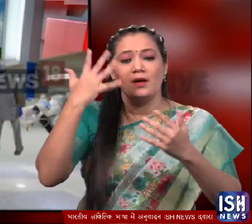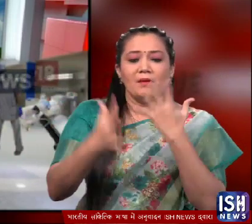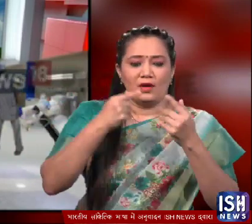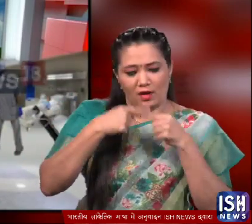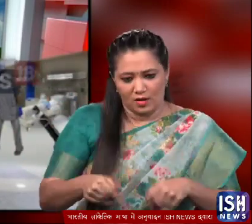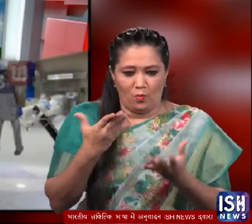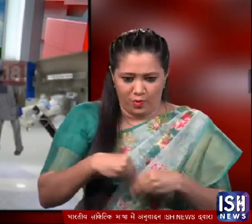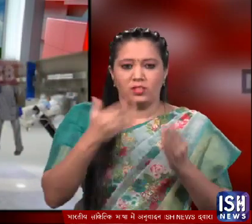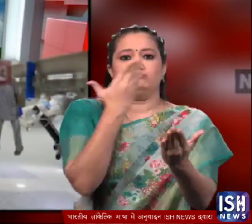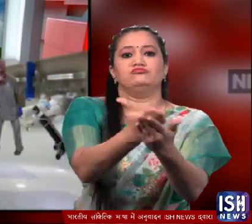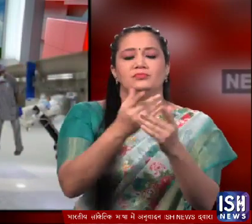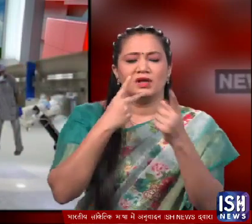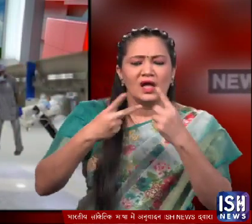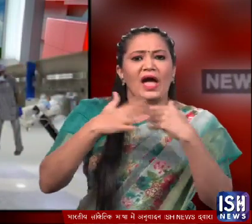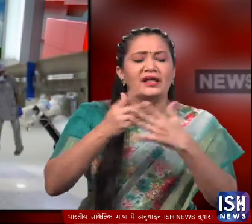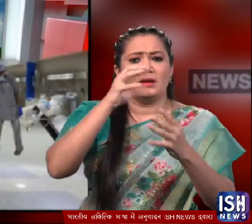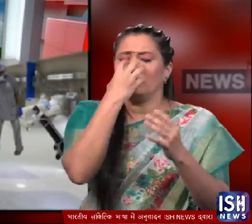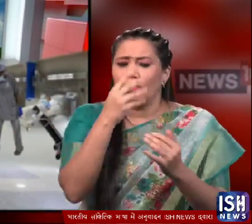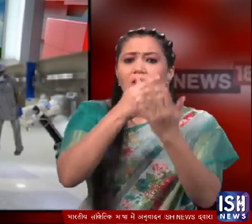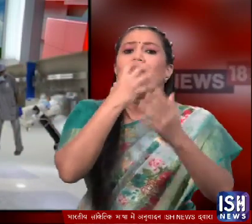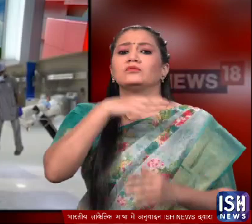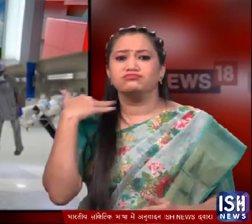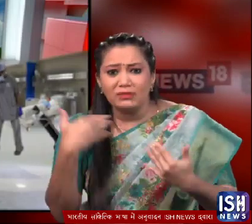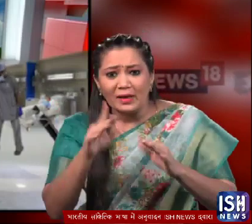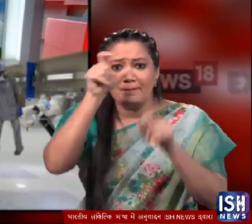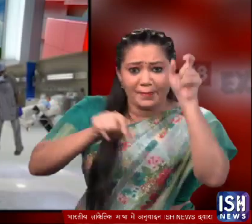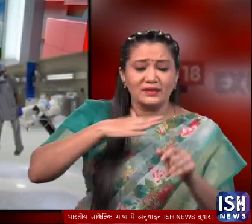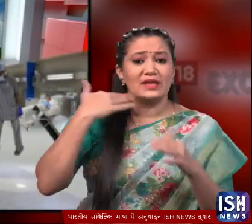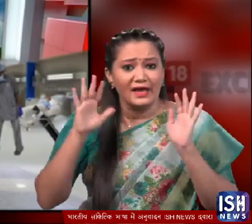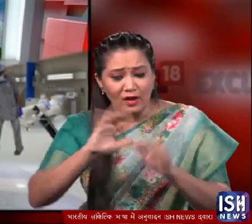आंकड़ा संसद में रखा जाए कि क्या किसी राज्य में ऑक्सीजन